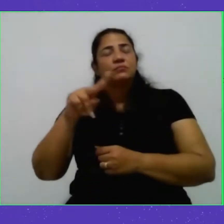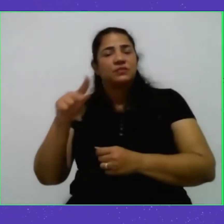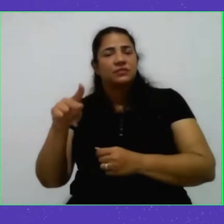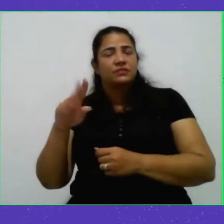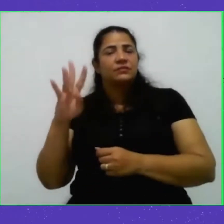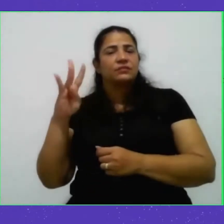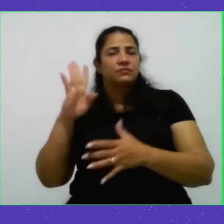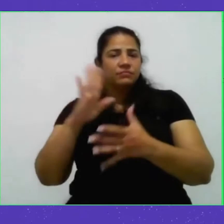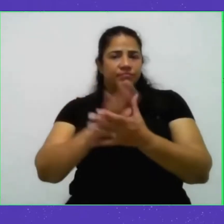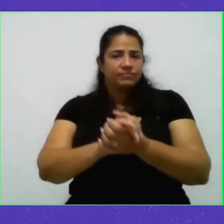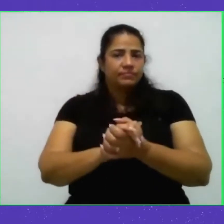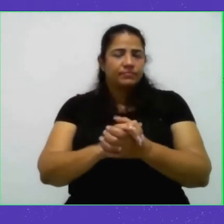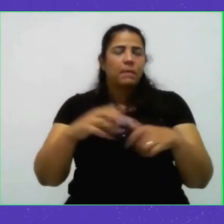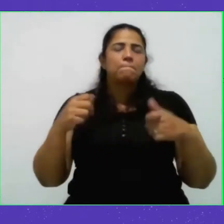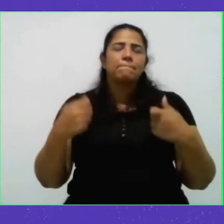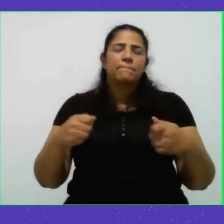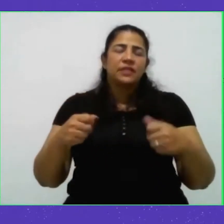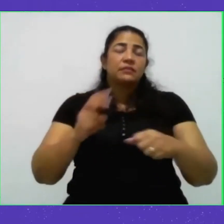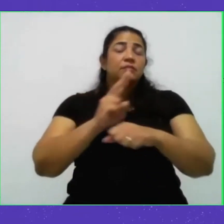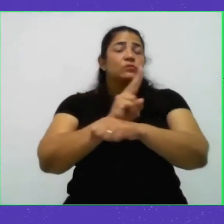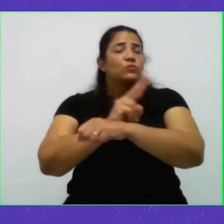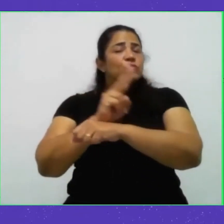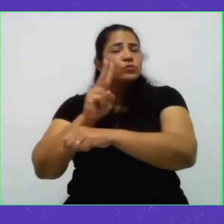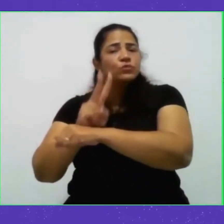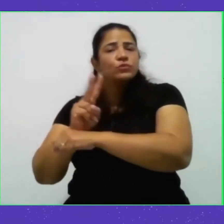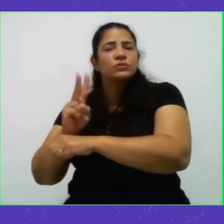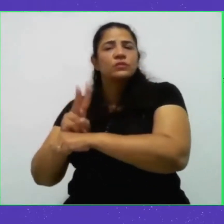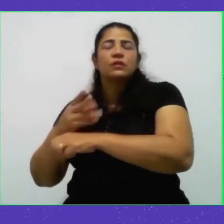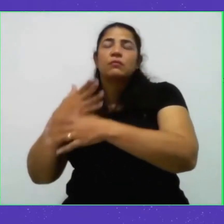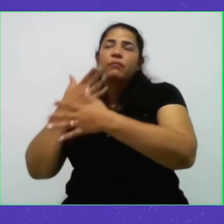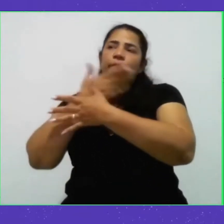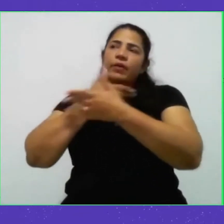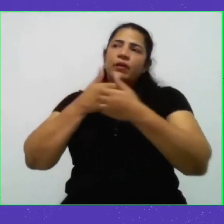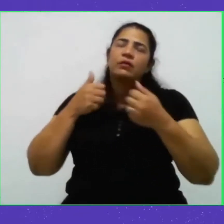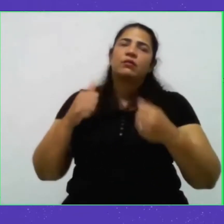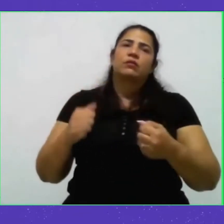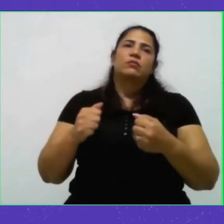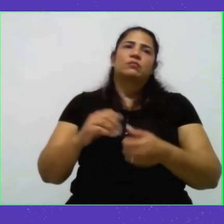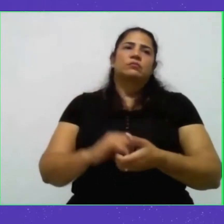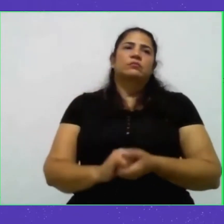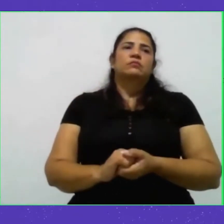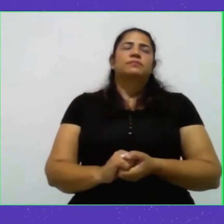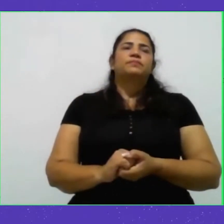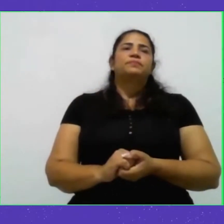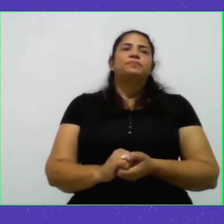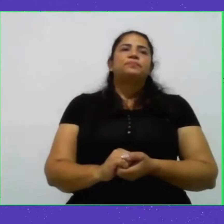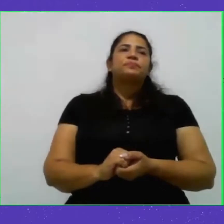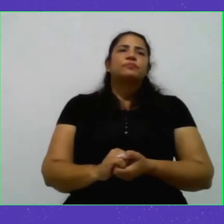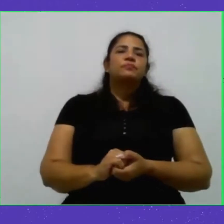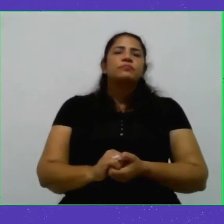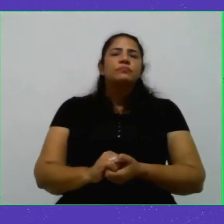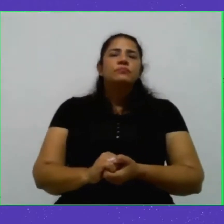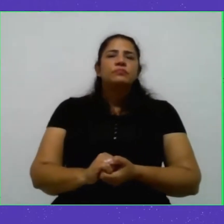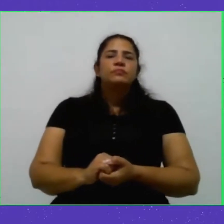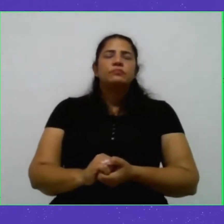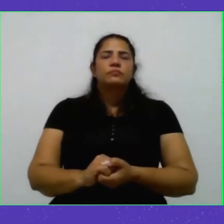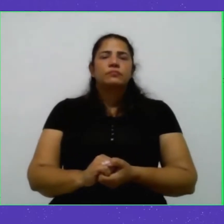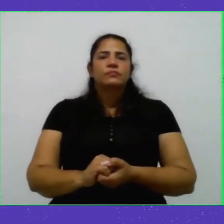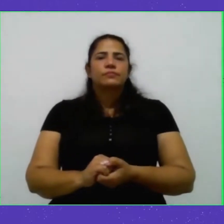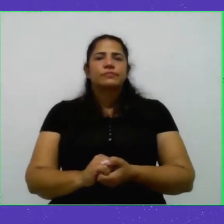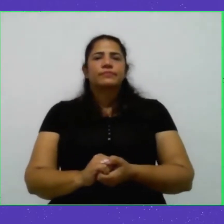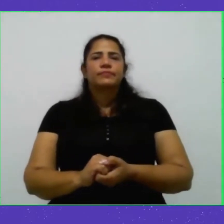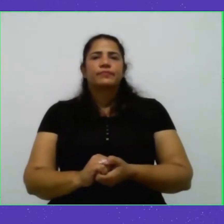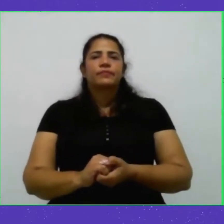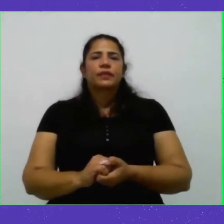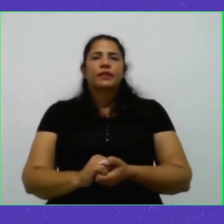vamos cuidar melhor uns dos outros. Irmãos na igreja, né, que o Senhor nos dê graça para cuidar uns dos outros. Bem-aventurados os que têm fome e